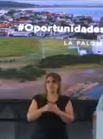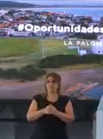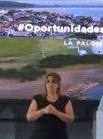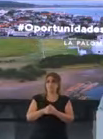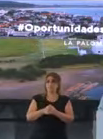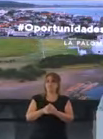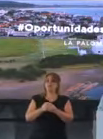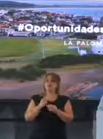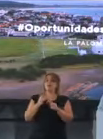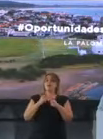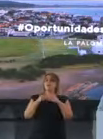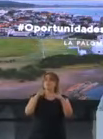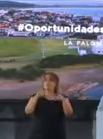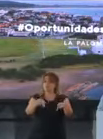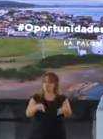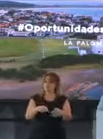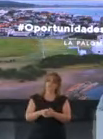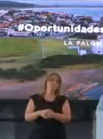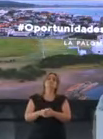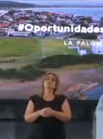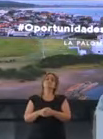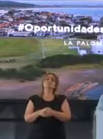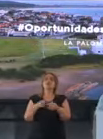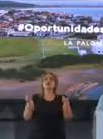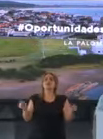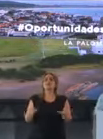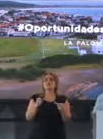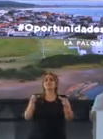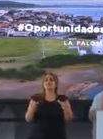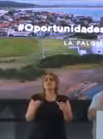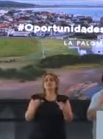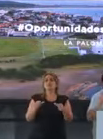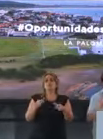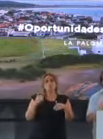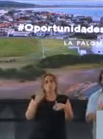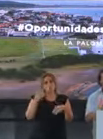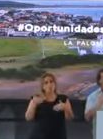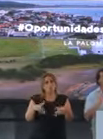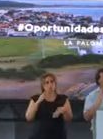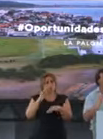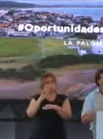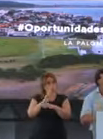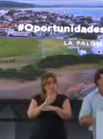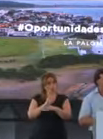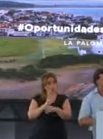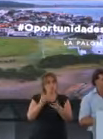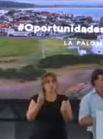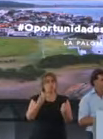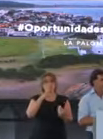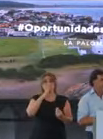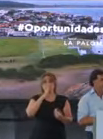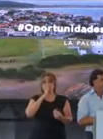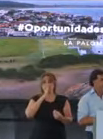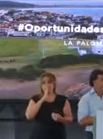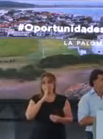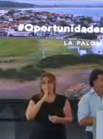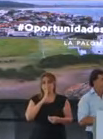Y por eso, amigos, hay que hacerlo con mucha prudencia y con mucha paciencia.